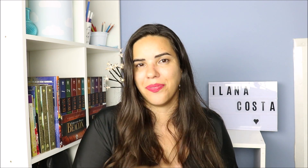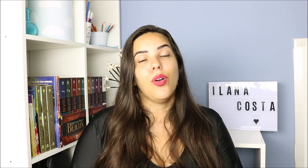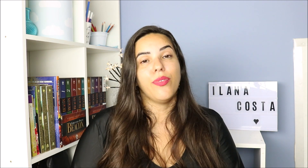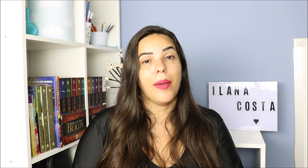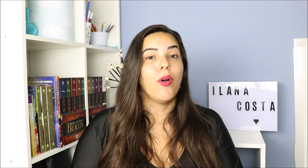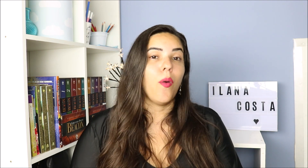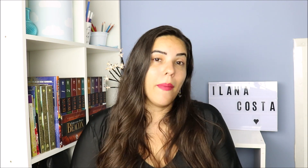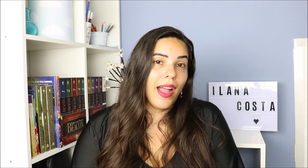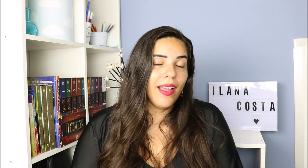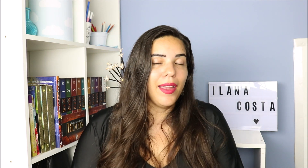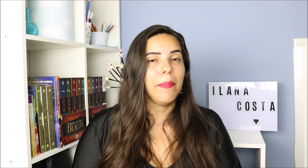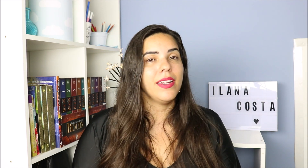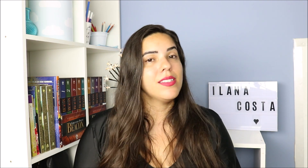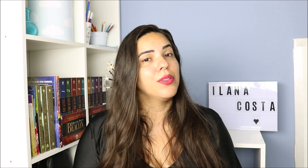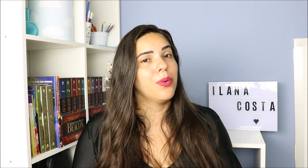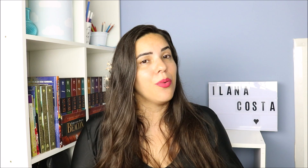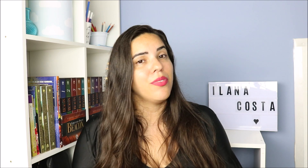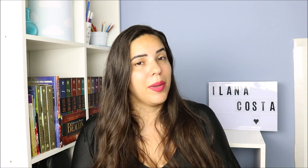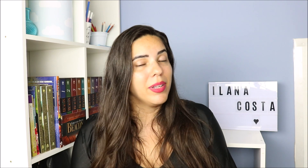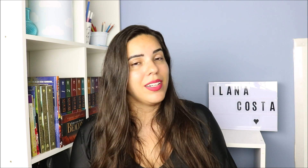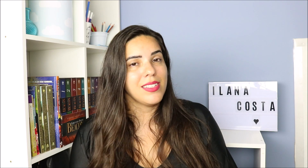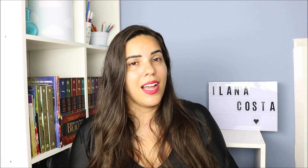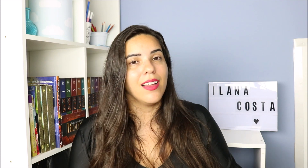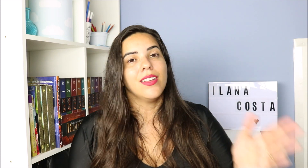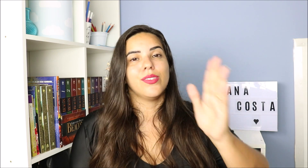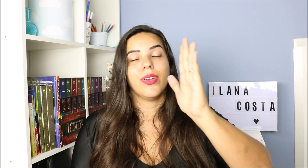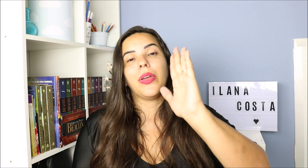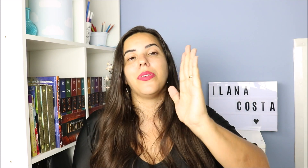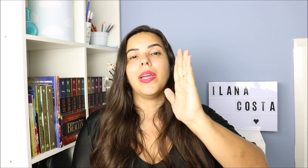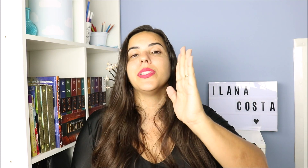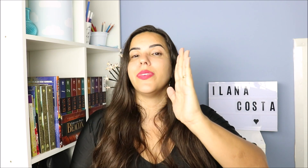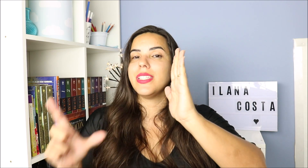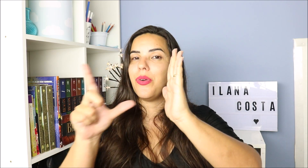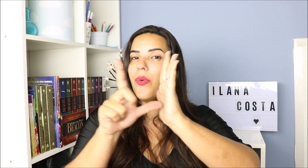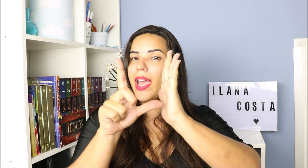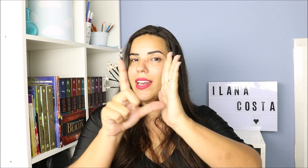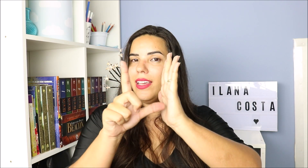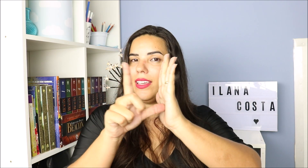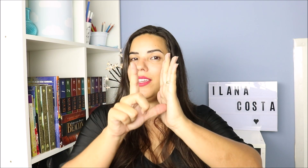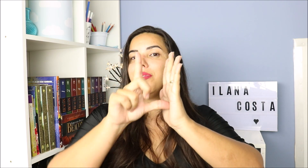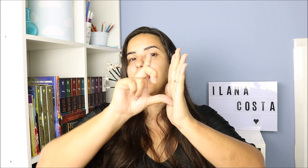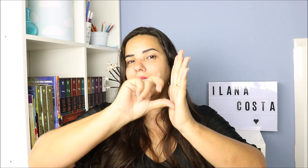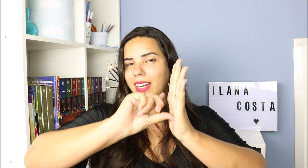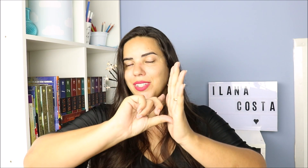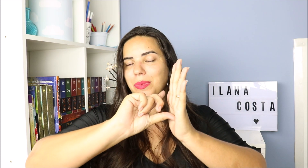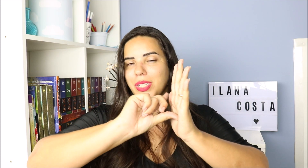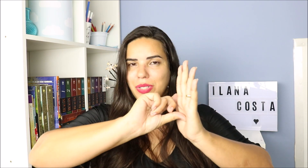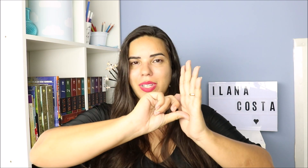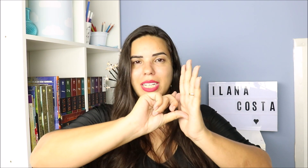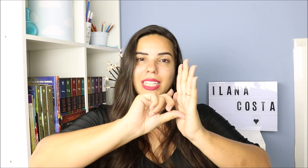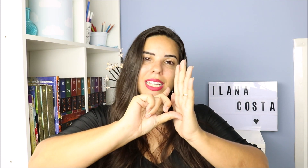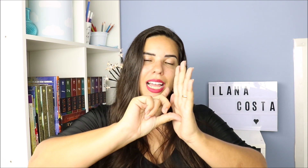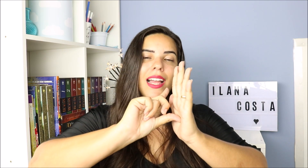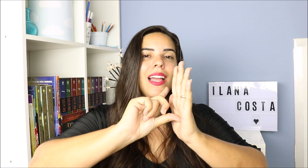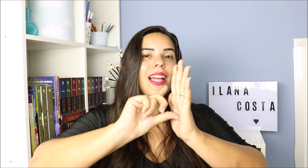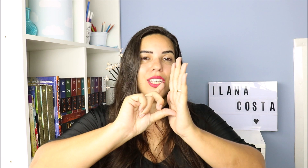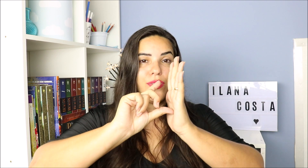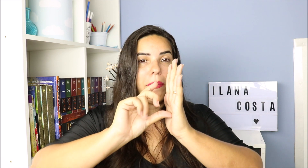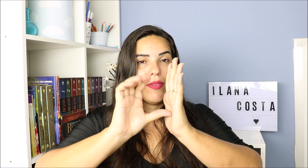O verbo roubar é parecido com o verbo atrasar. Só que ao invés de fazer o L aqui e vir para trás, como a gente faz no atrasar, a gente vai para